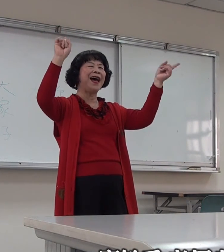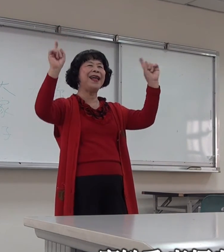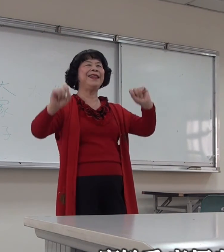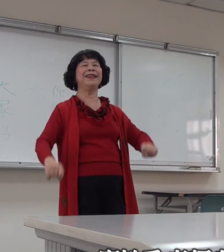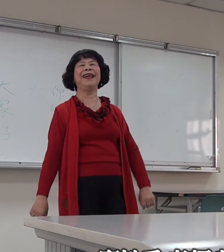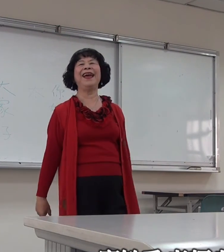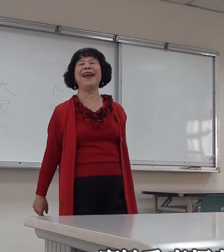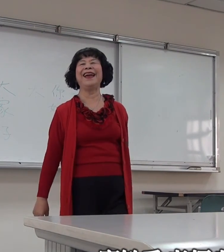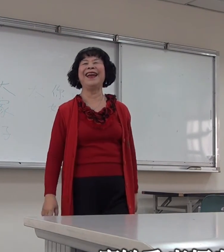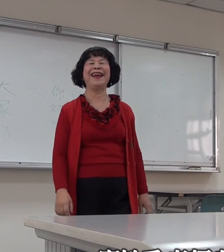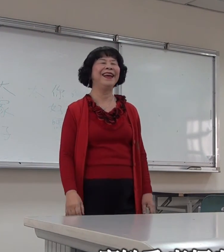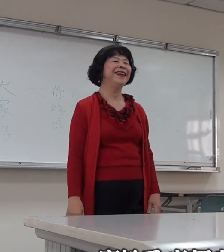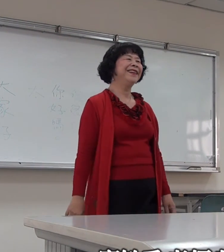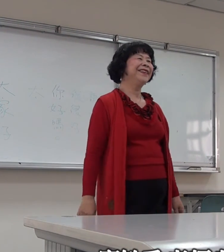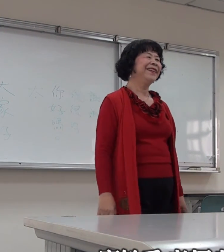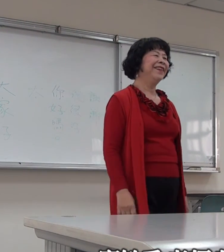玩，哎。